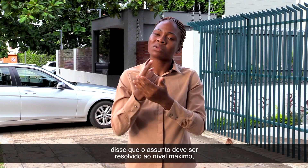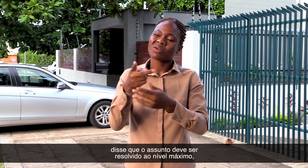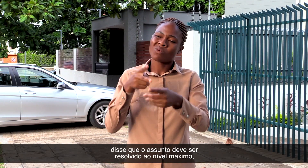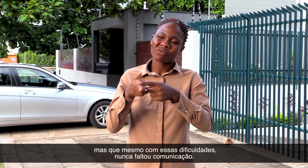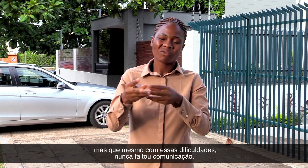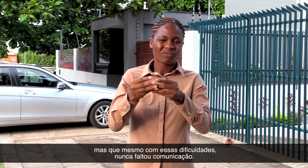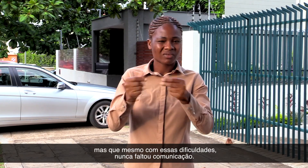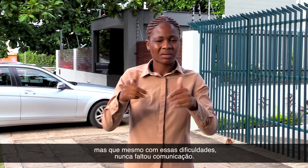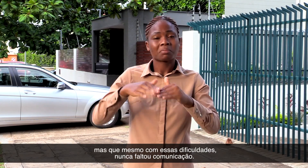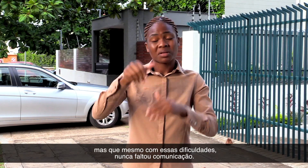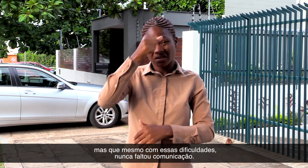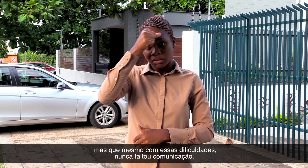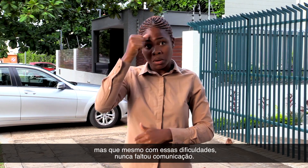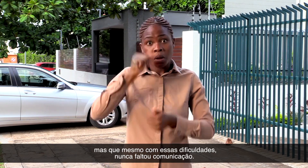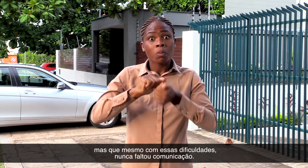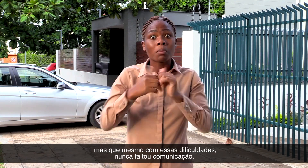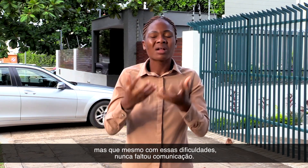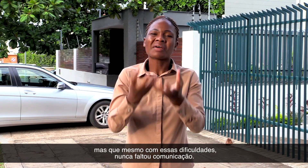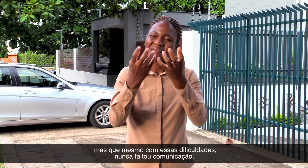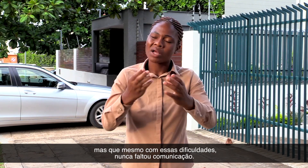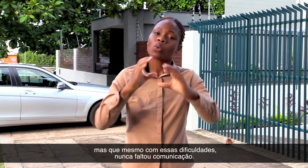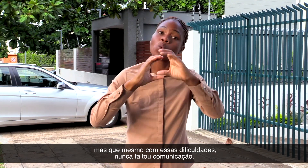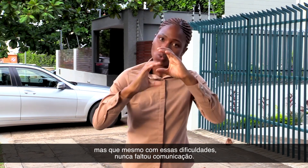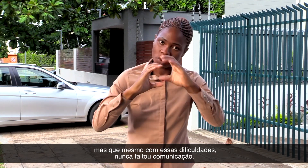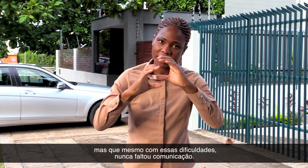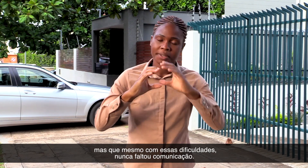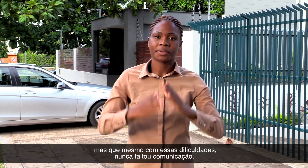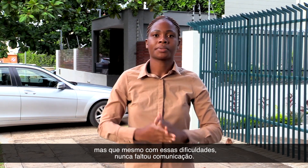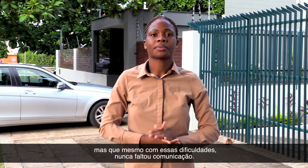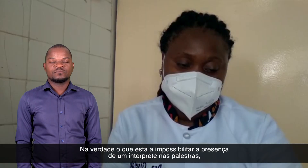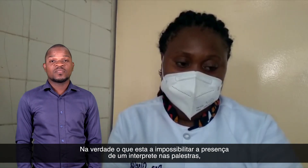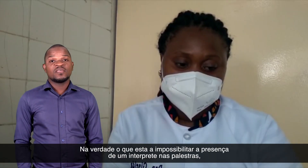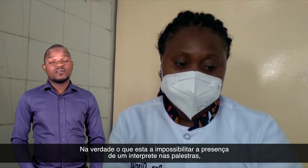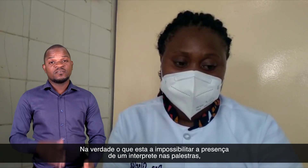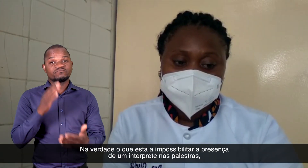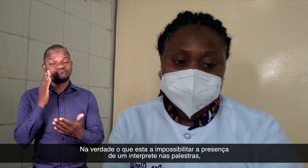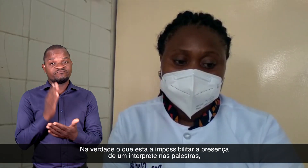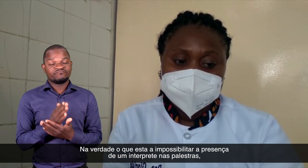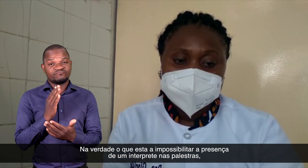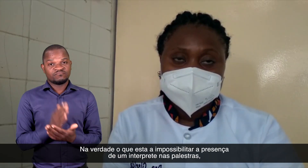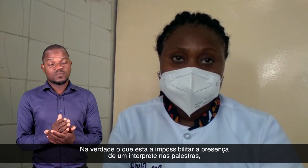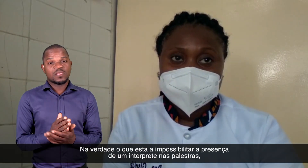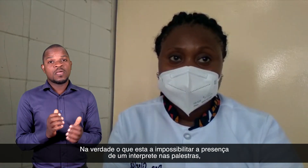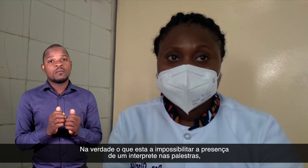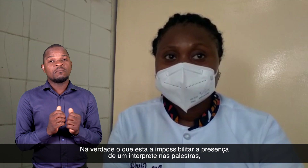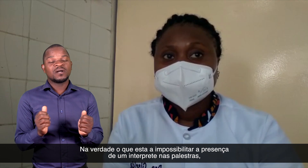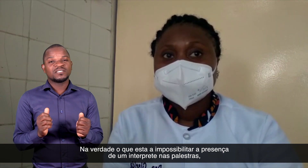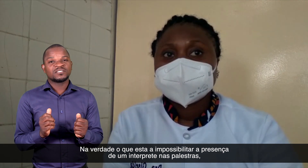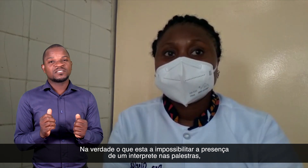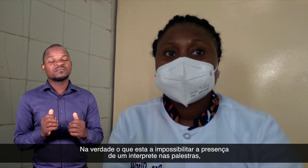máximo, mas que mesmo com essas dificuldades nunca faltou comunicação. Na verdade,